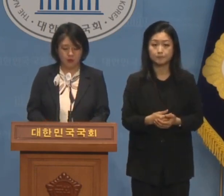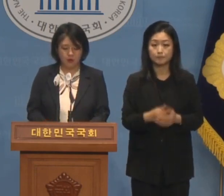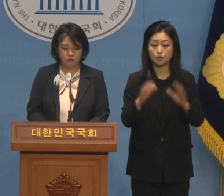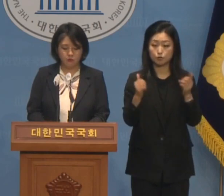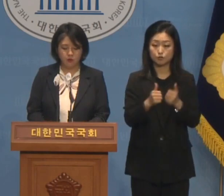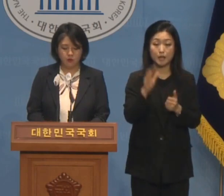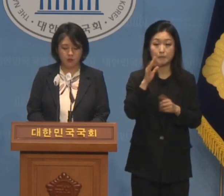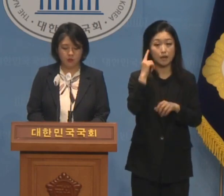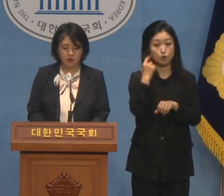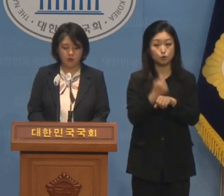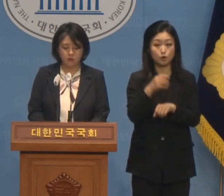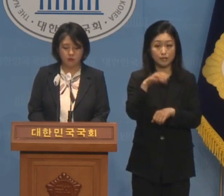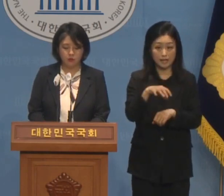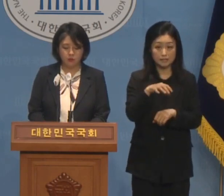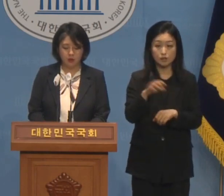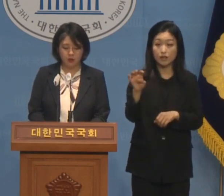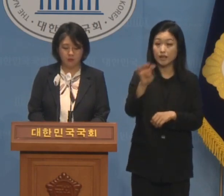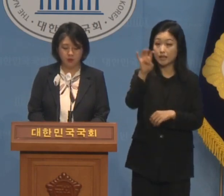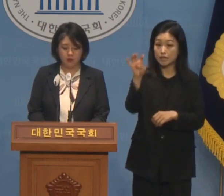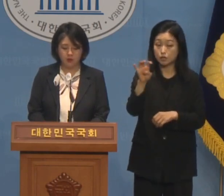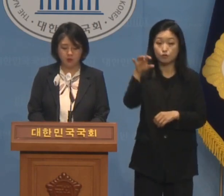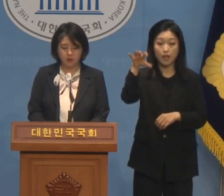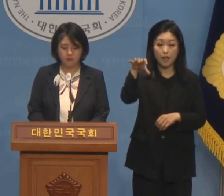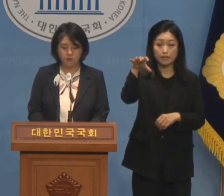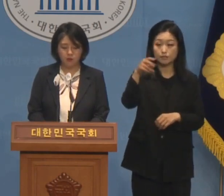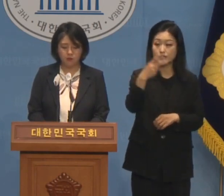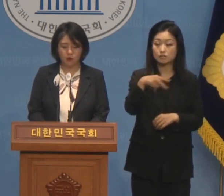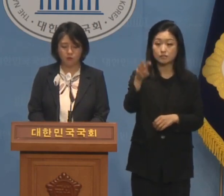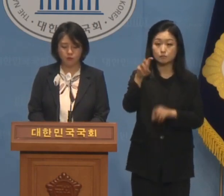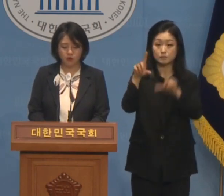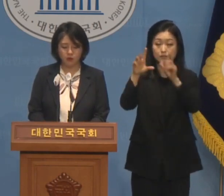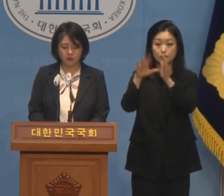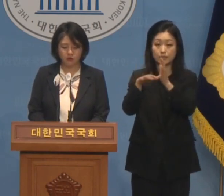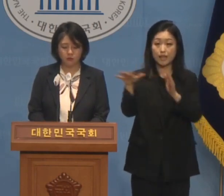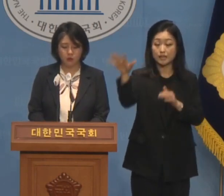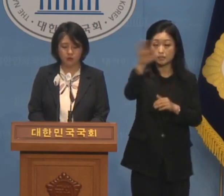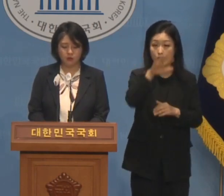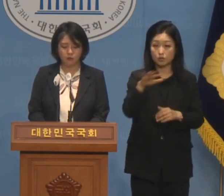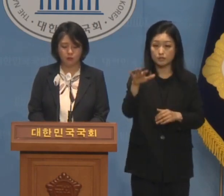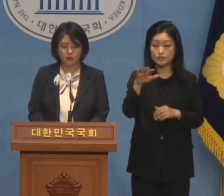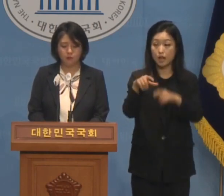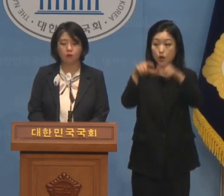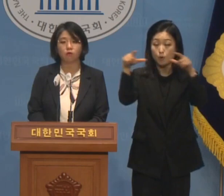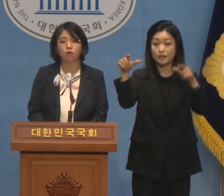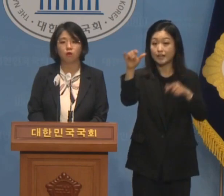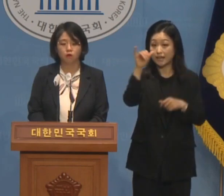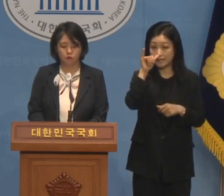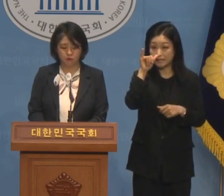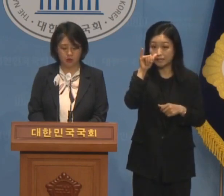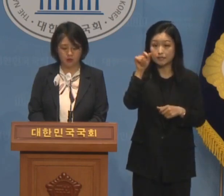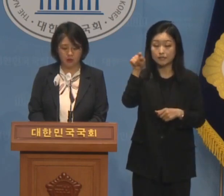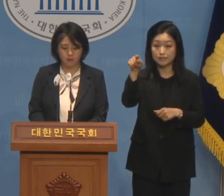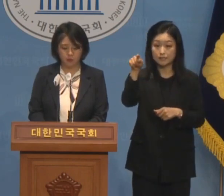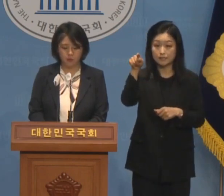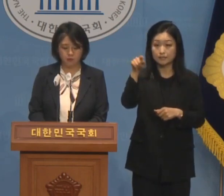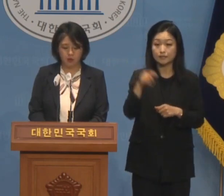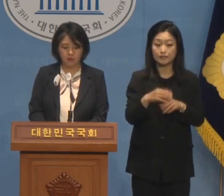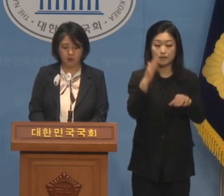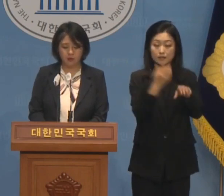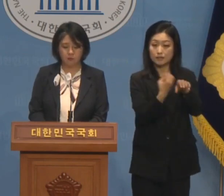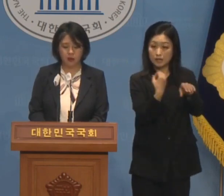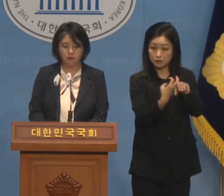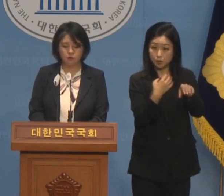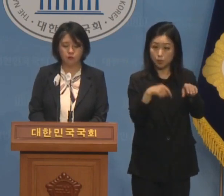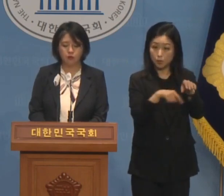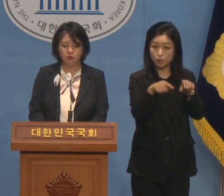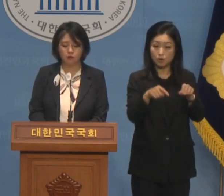국회 미래연구원은 EU CBAM이 2030년 전 분야를 대상으로 확대 적용되면 국내 산업 총